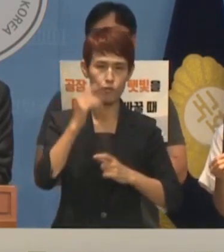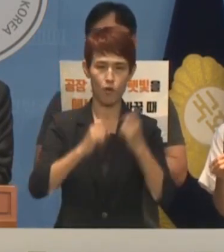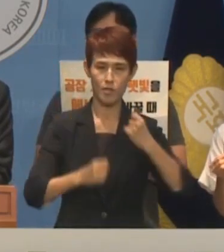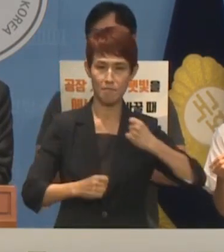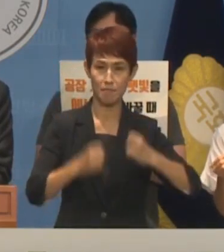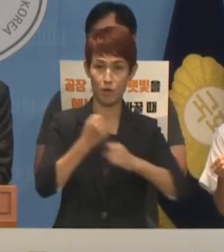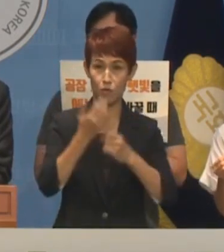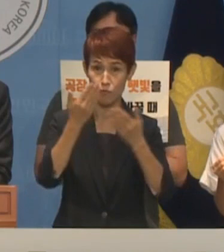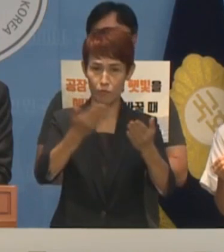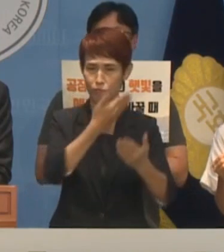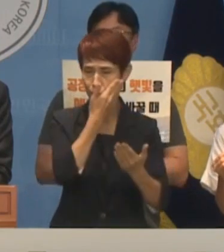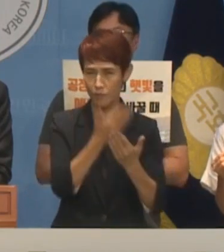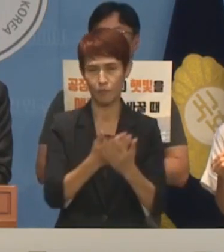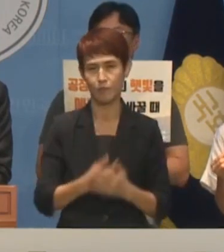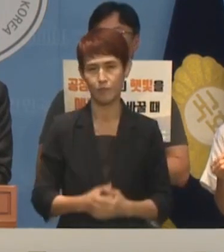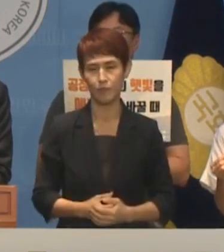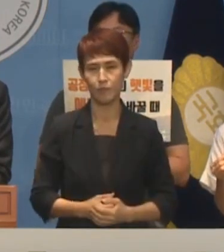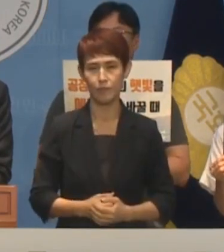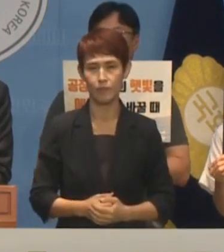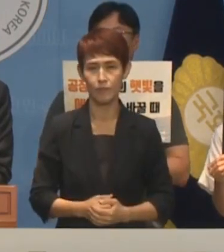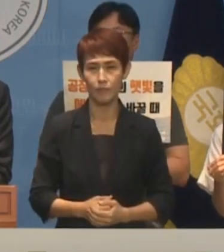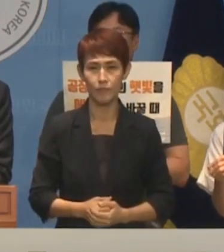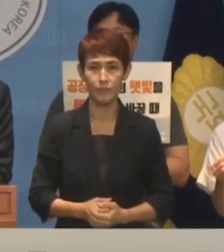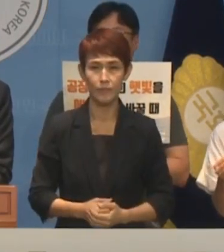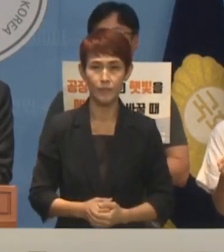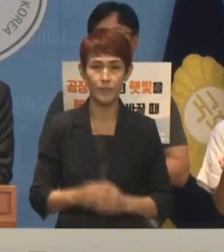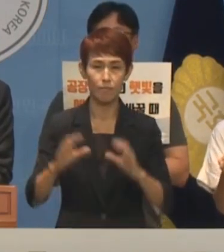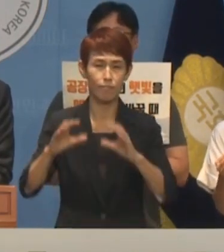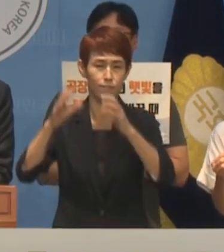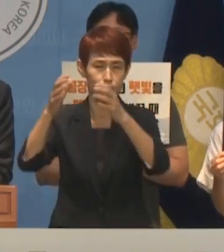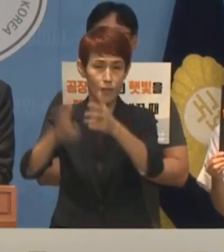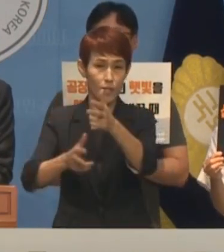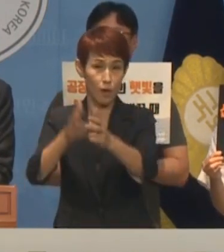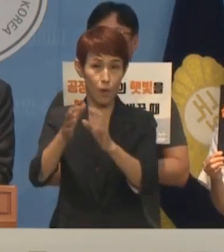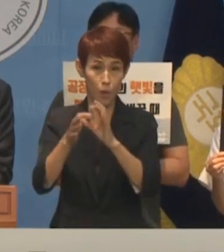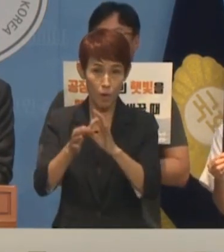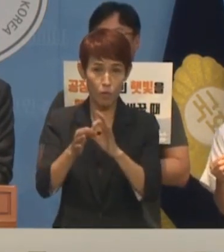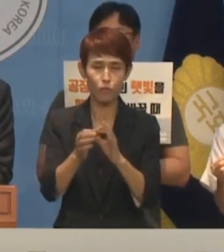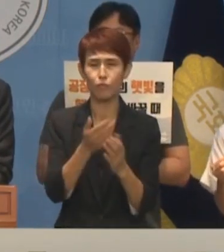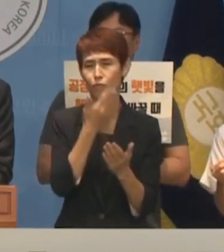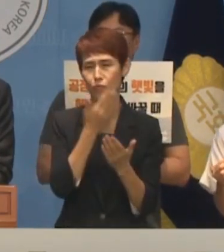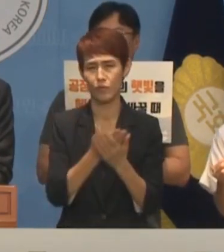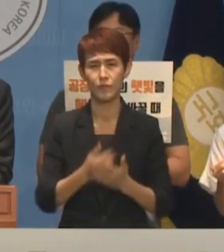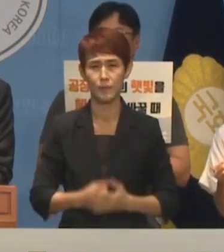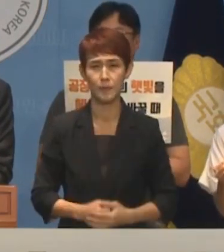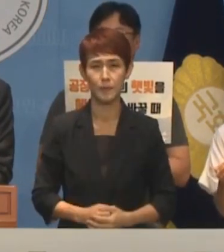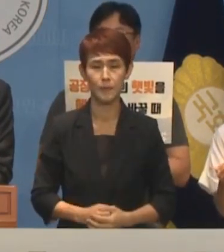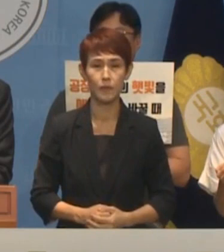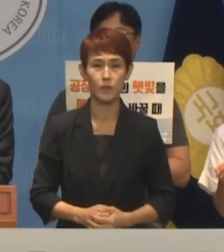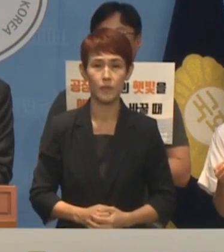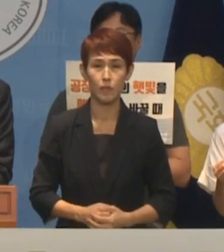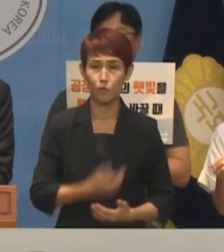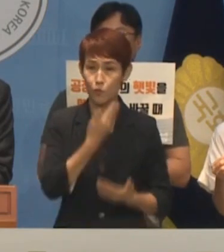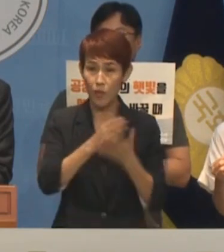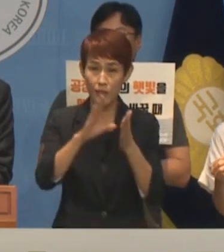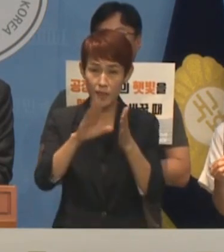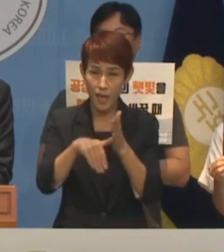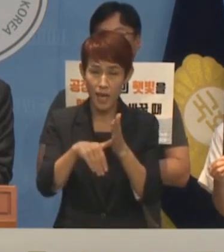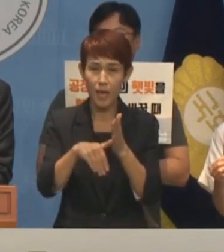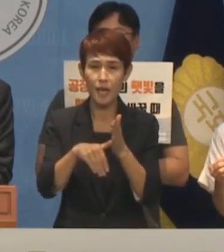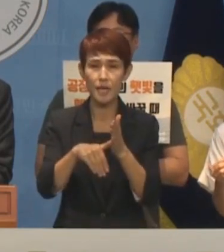필수적입니다. 현재 우리는 글로벌 산업 재편의 기로에 서 있습니다. 골든타임을 놓치지 않기